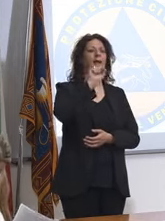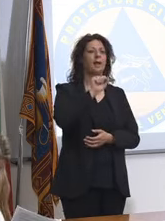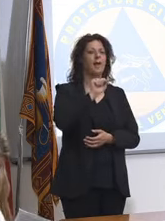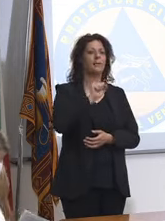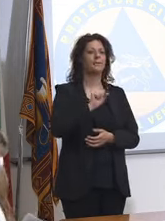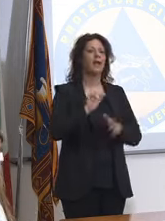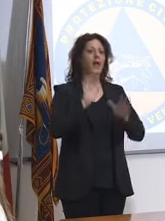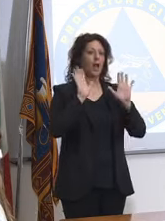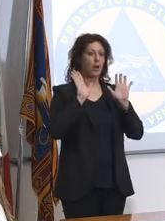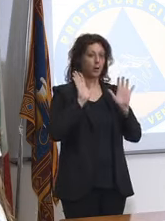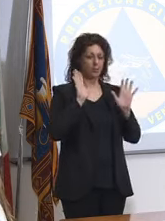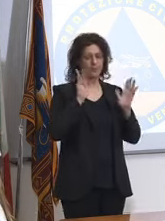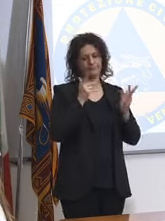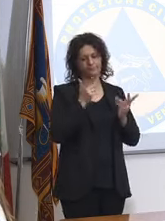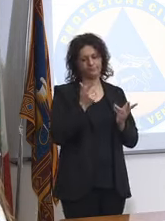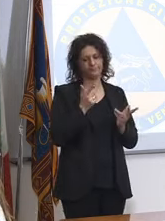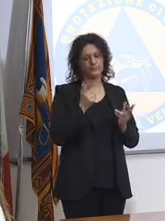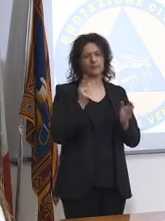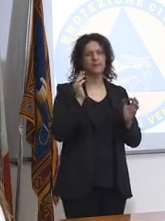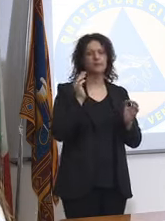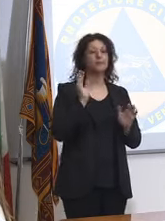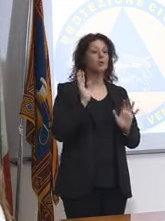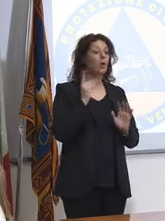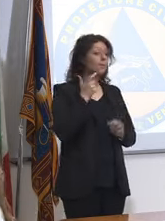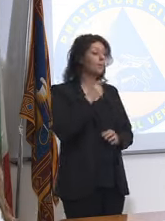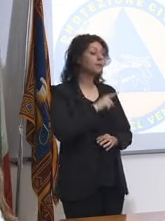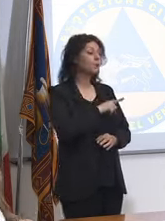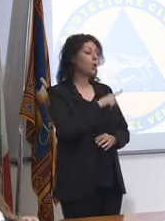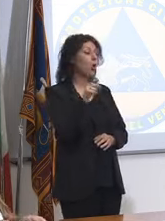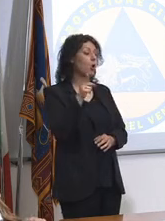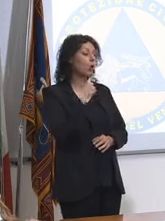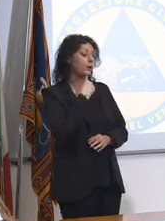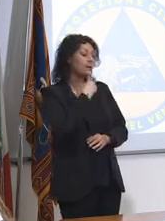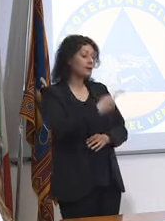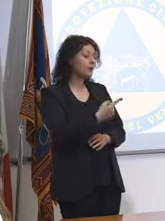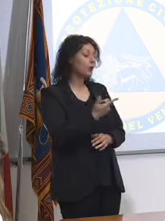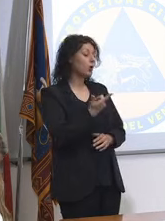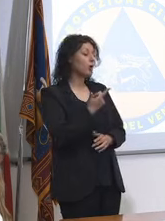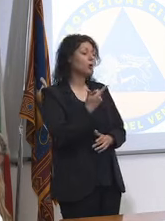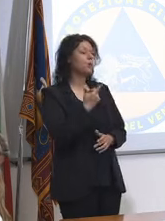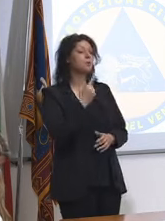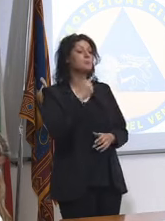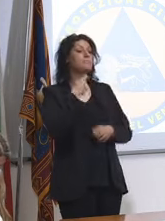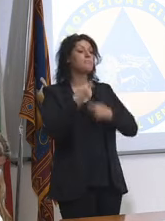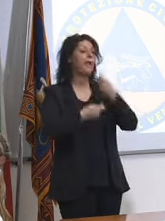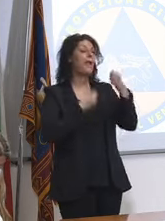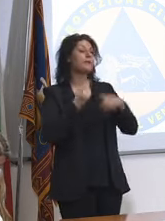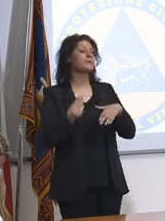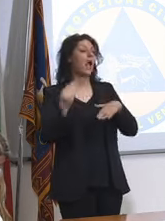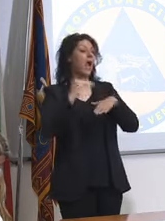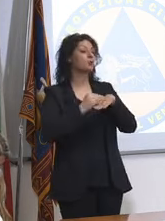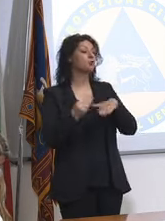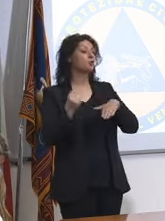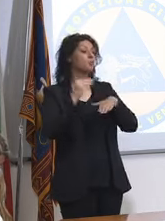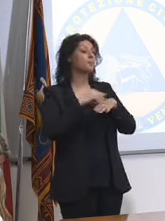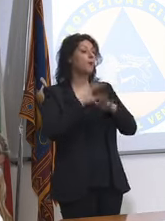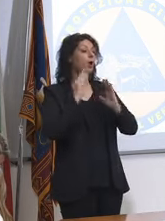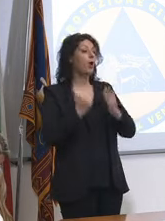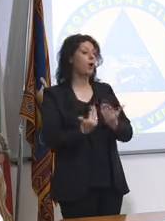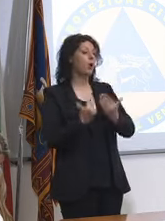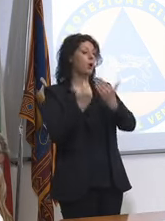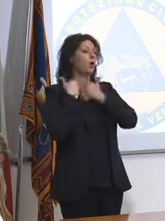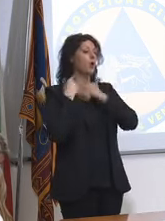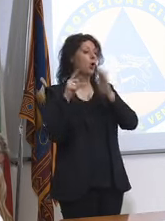una preoccupazione. No, loro dicono che comporterebbe dei costi aggiuntivi al loro carico.